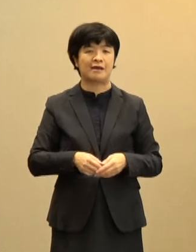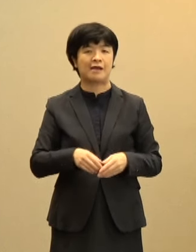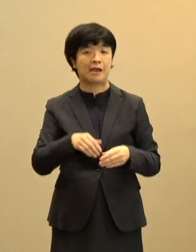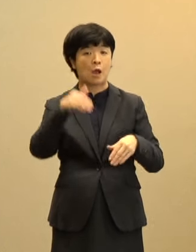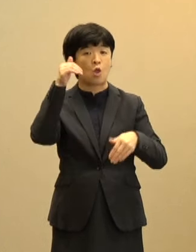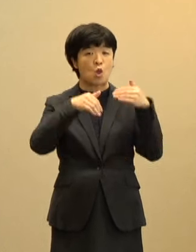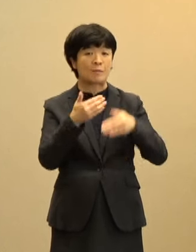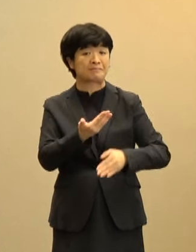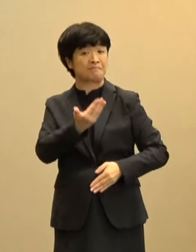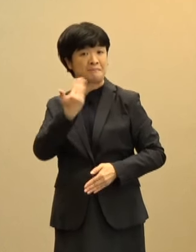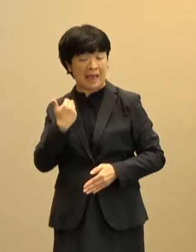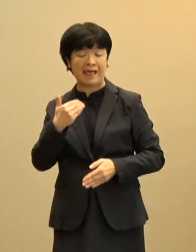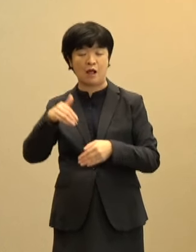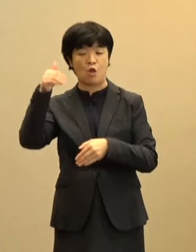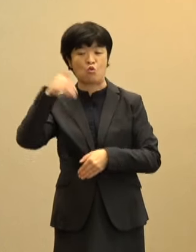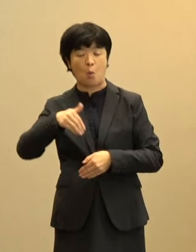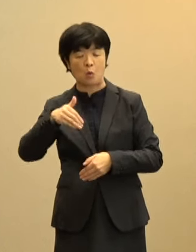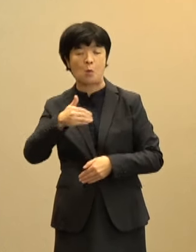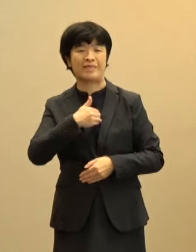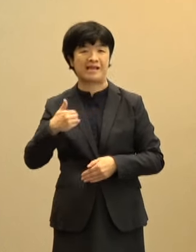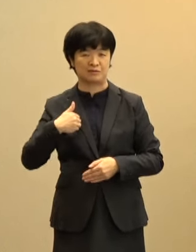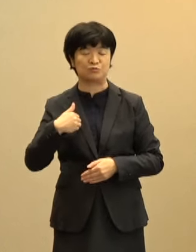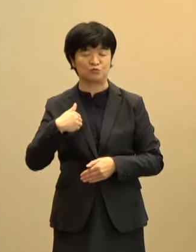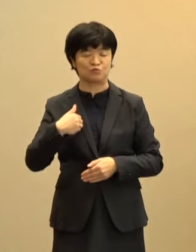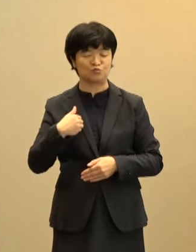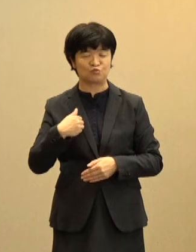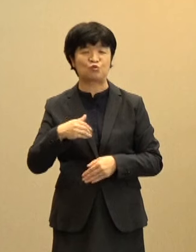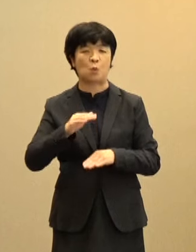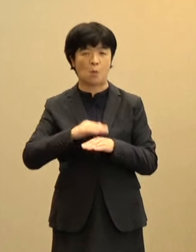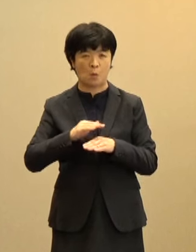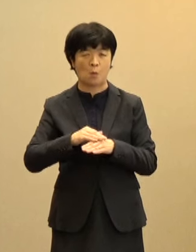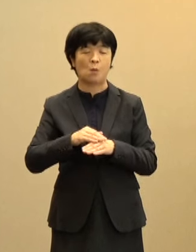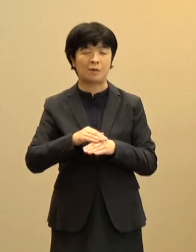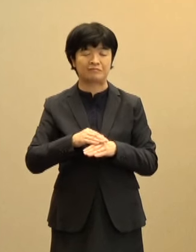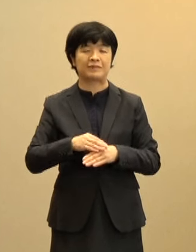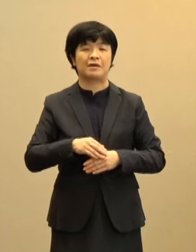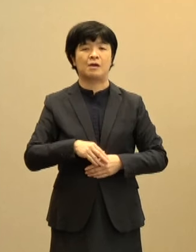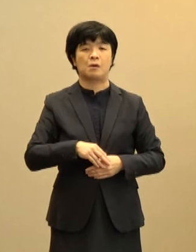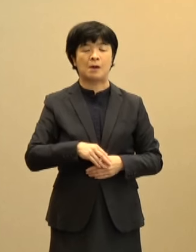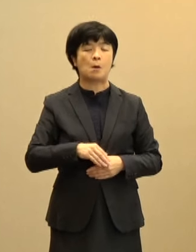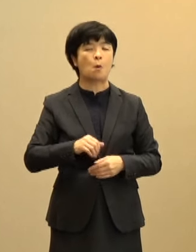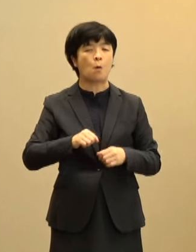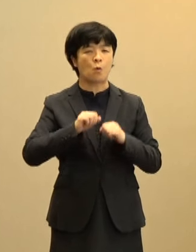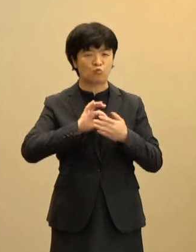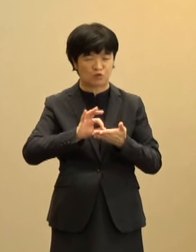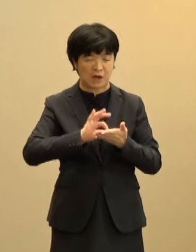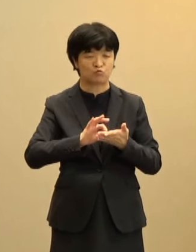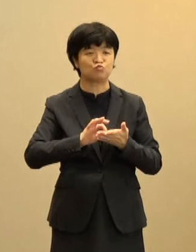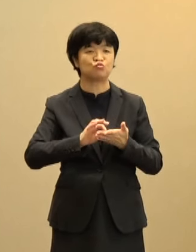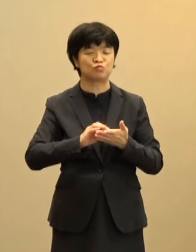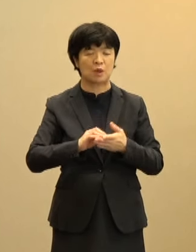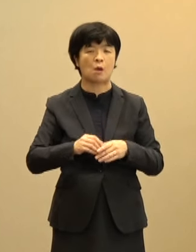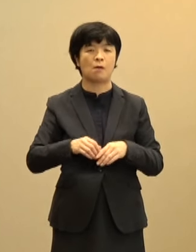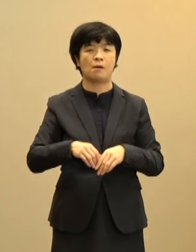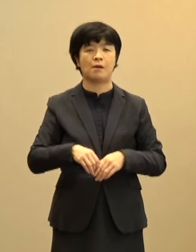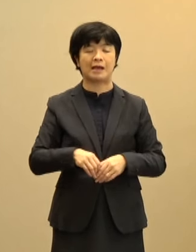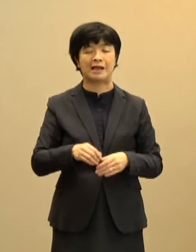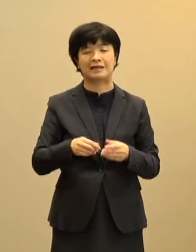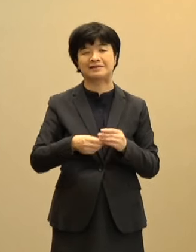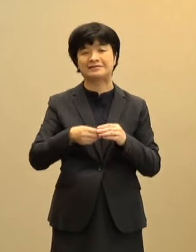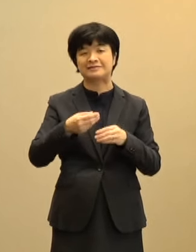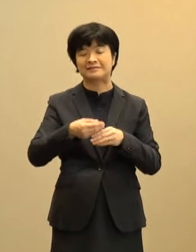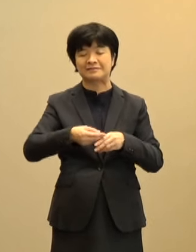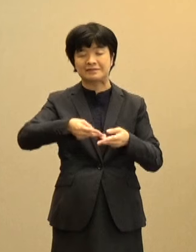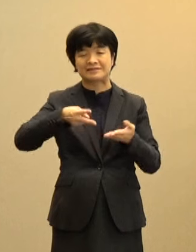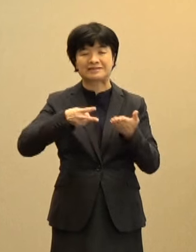いて、今回投票券届かないケースが、告示日あると思いますけれども、なくてもですね、期日前投票可能である